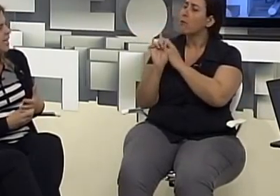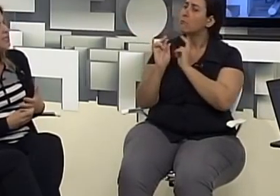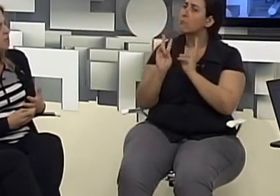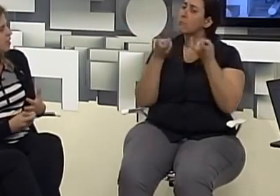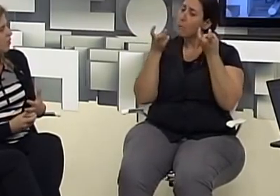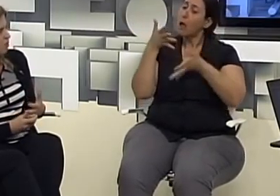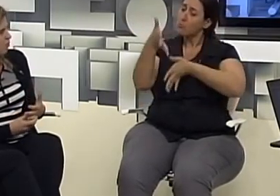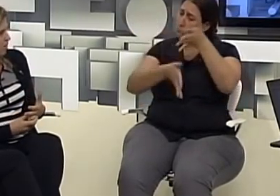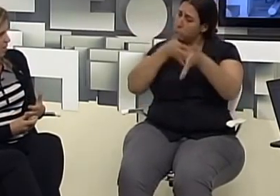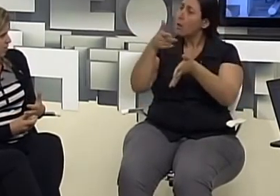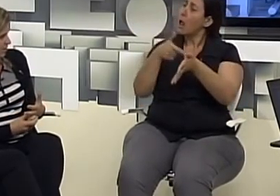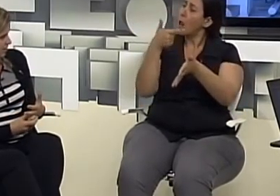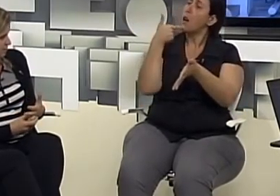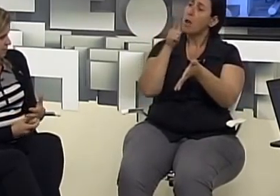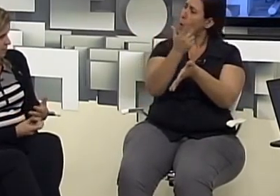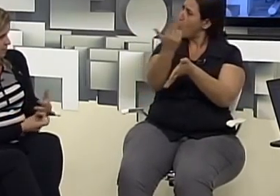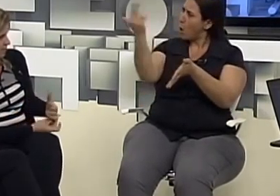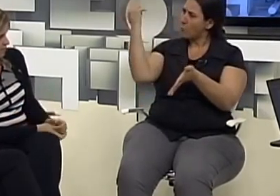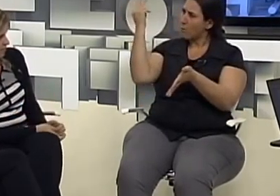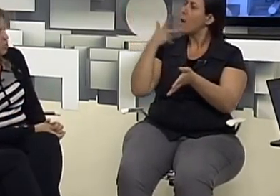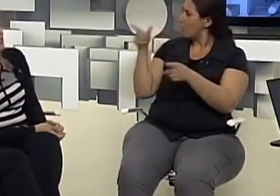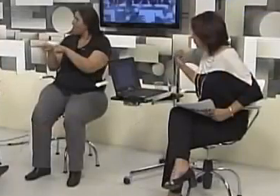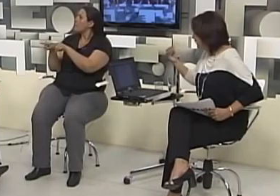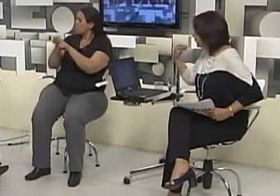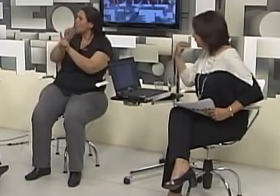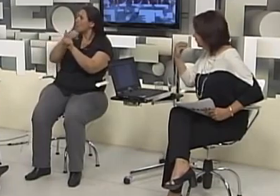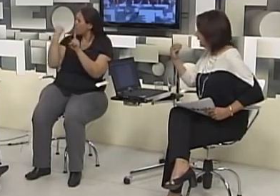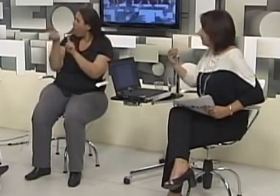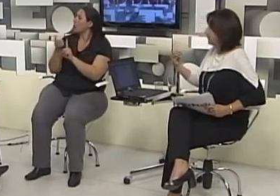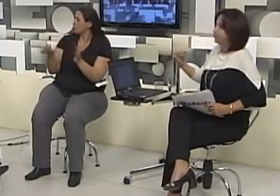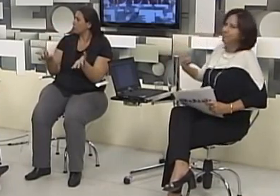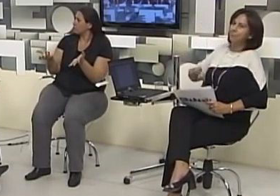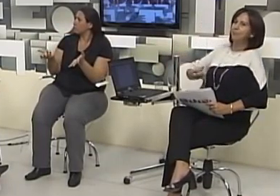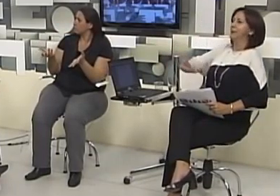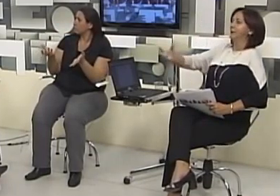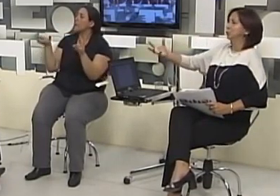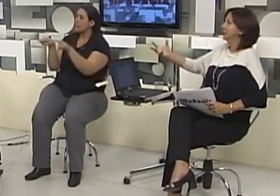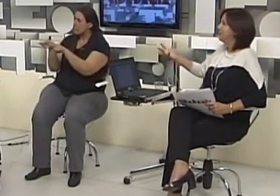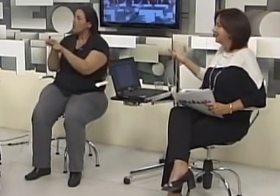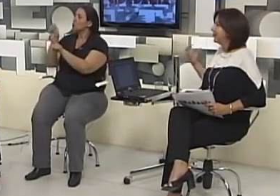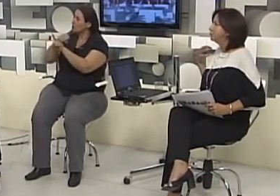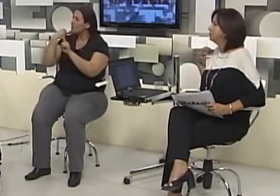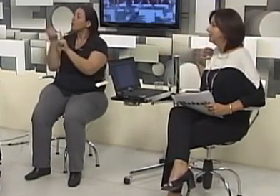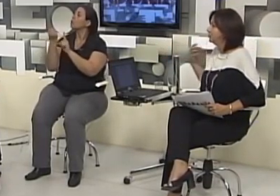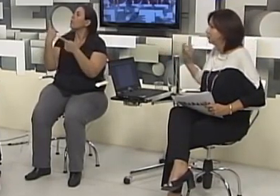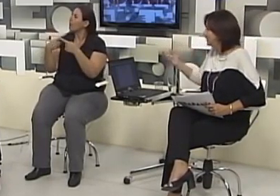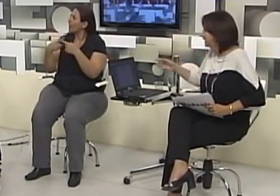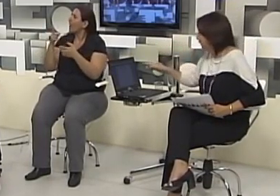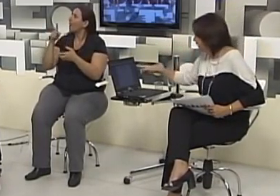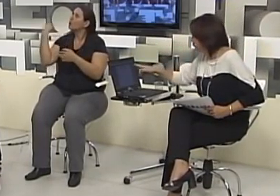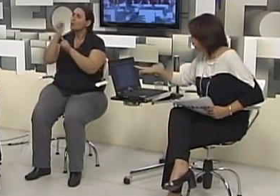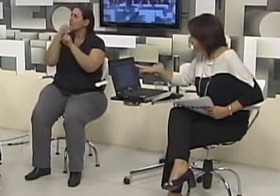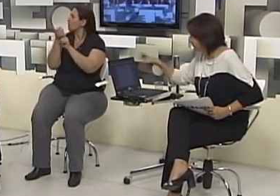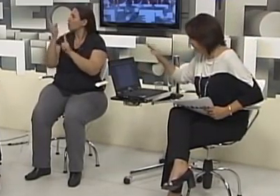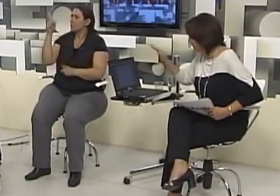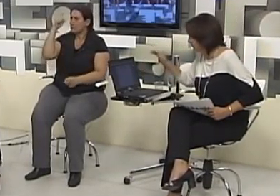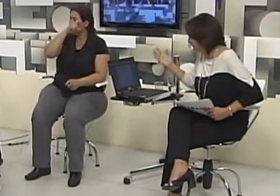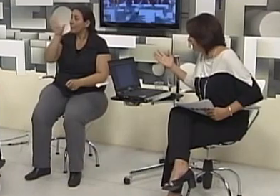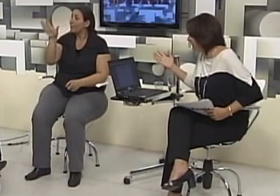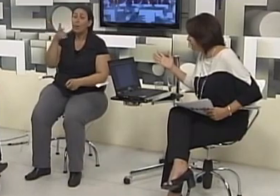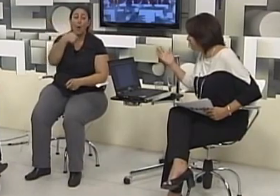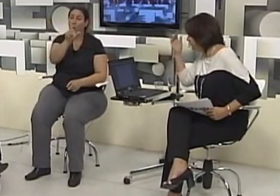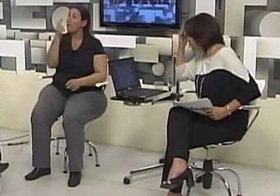língua de sinais é uma língua como qualquer outra. E até toda a sociedade, porque às vezes, muitas vezes, para toda a massa, é difícil de entender. Olha aqui, o Felipe, mas